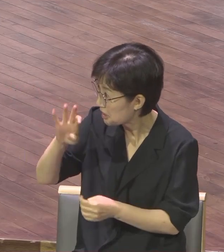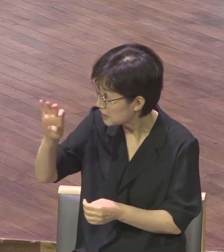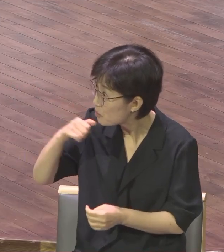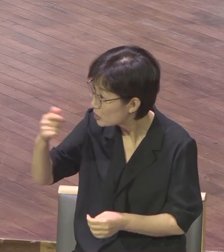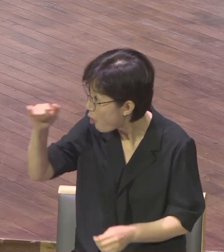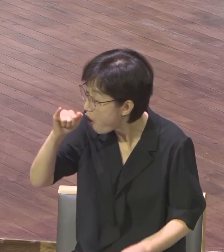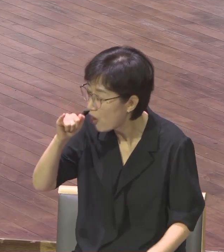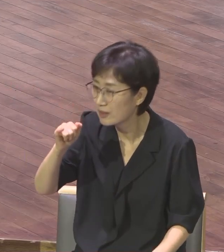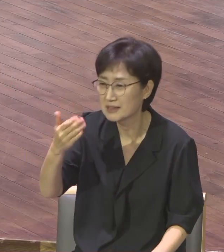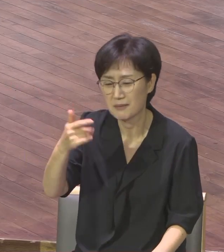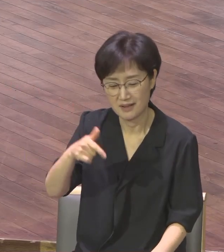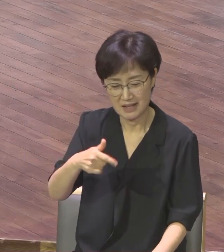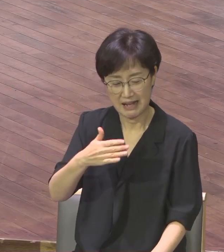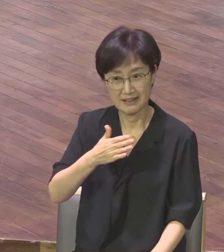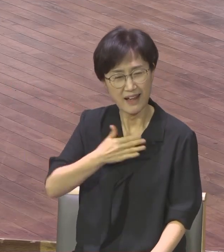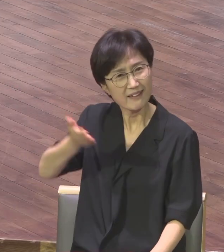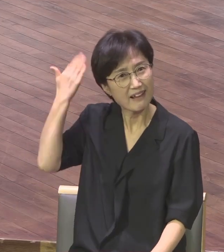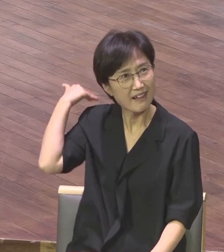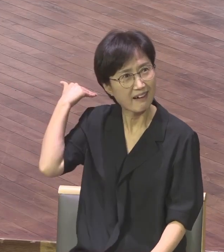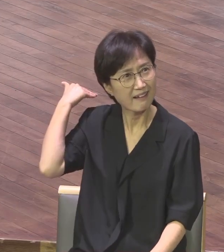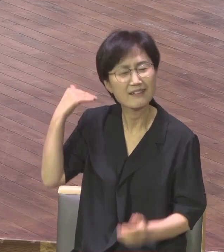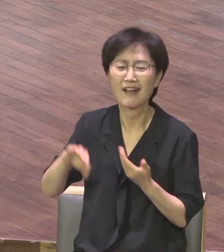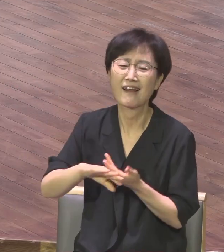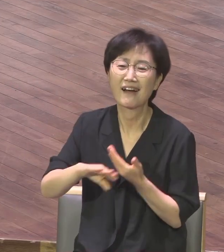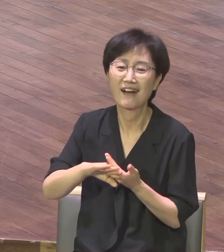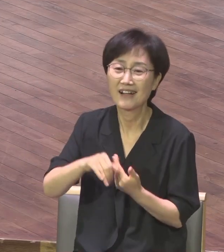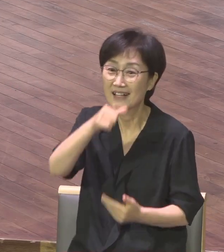있는데 우리 때는 다